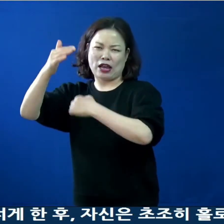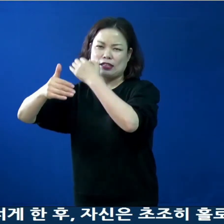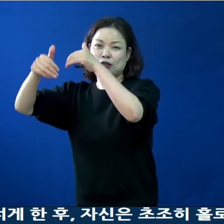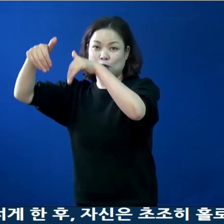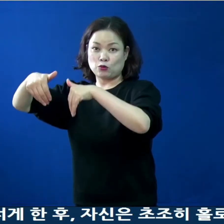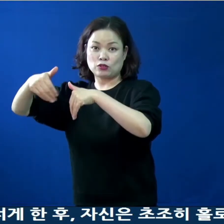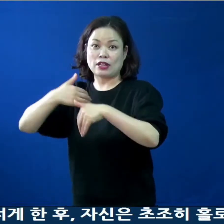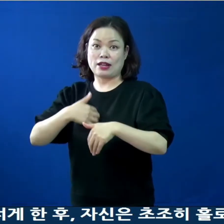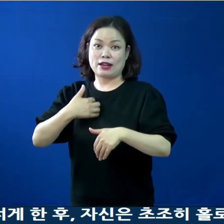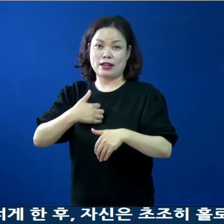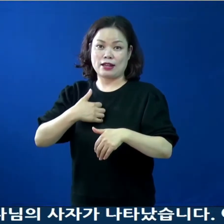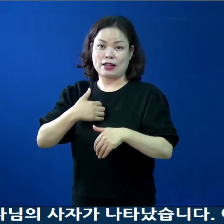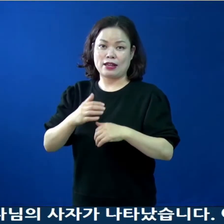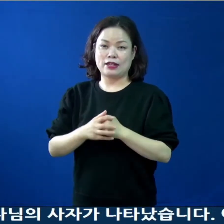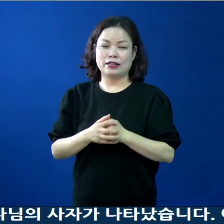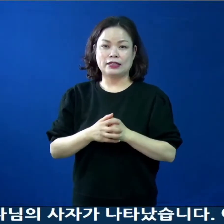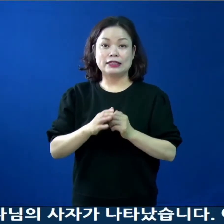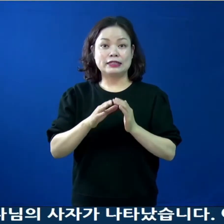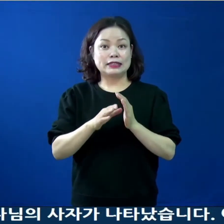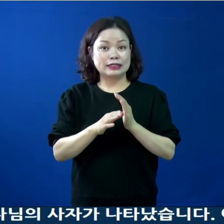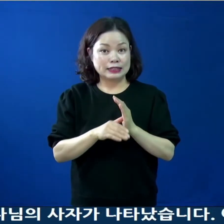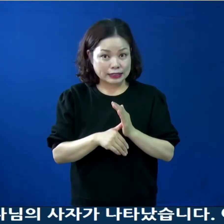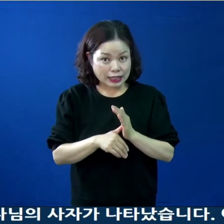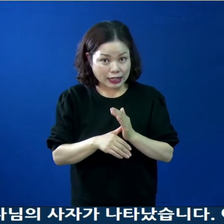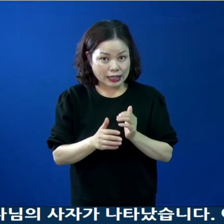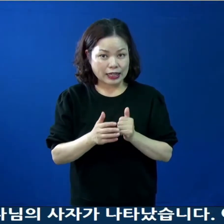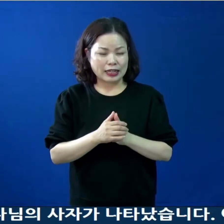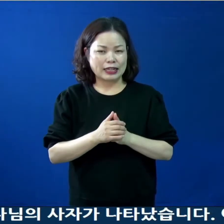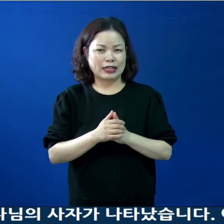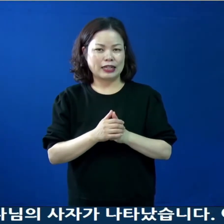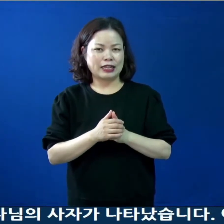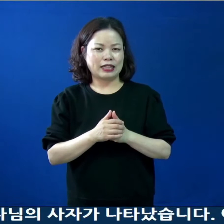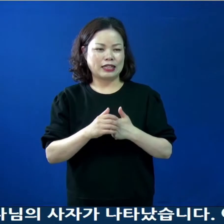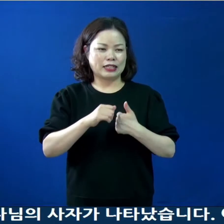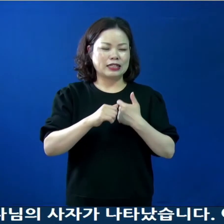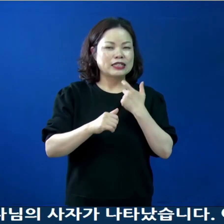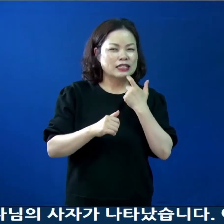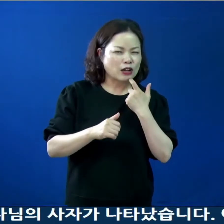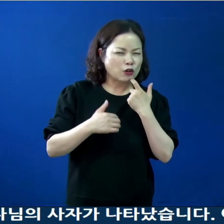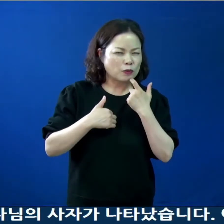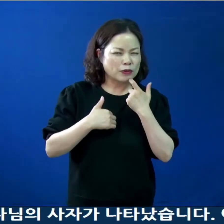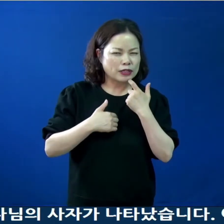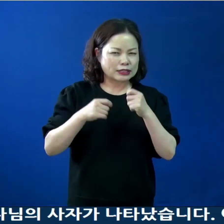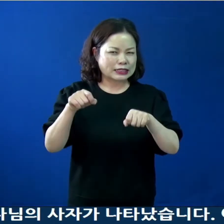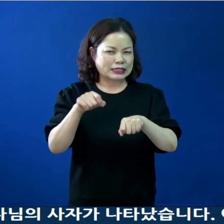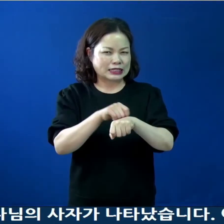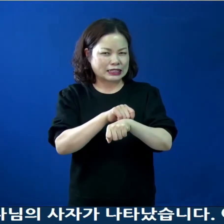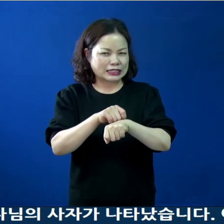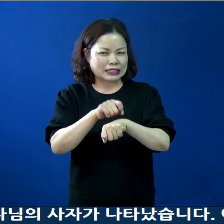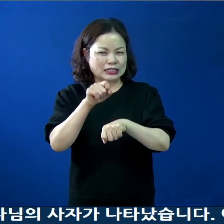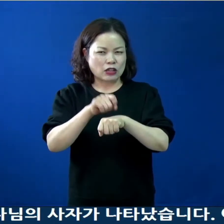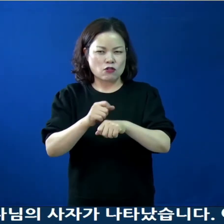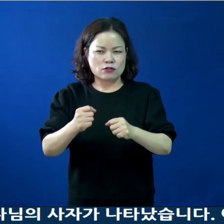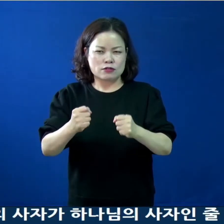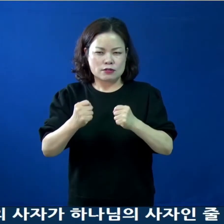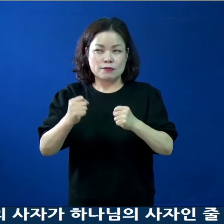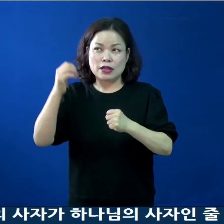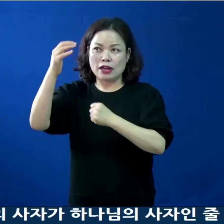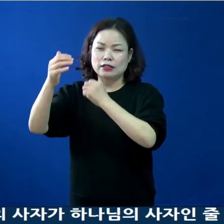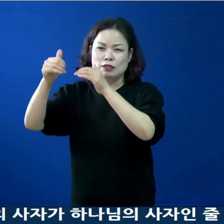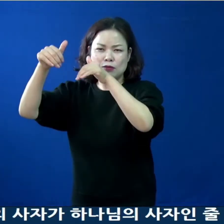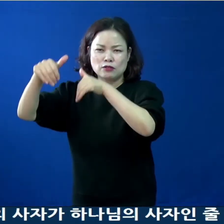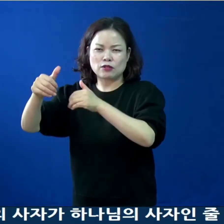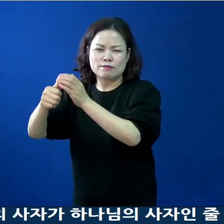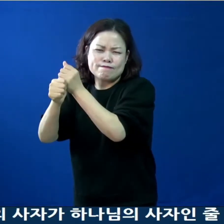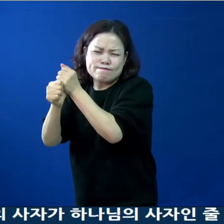됩니다. 이때 이제 야곱의 주특기가 이제 나오죠. 이제 온 힘을 다해서 하나님의 사자를